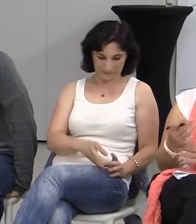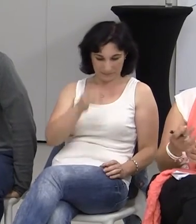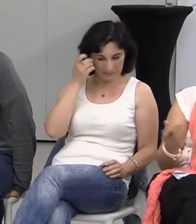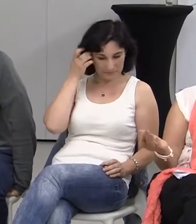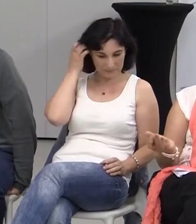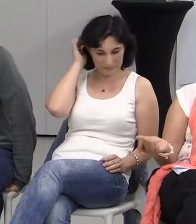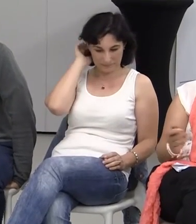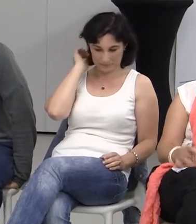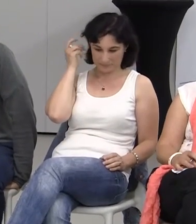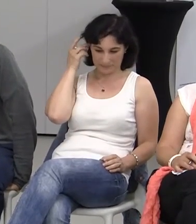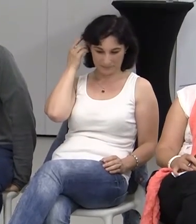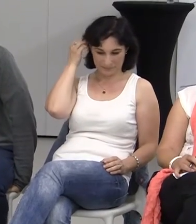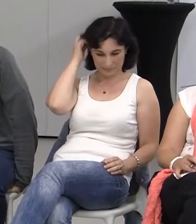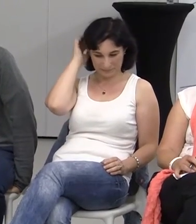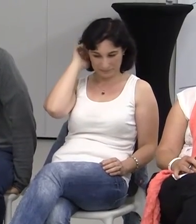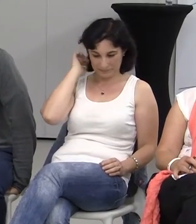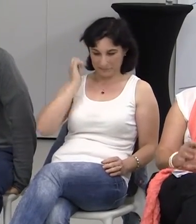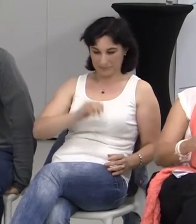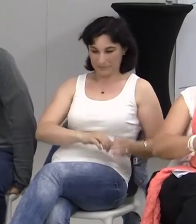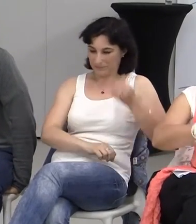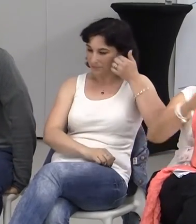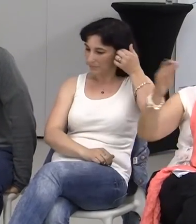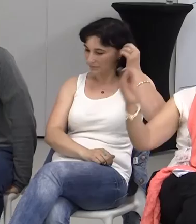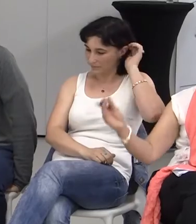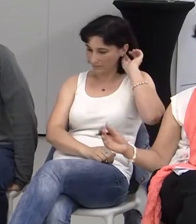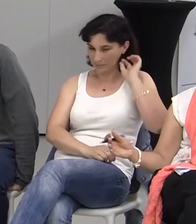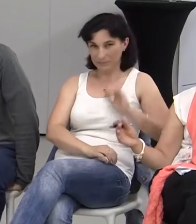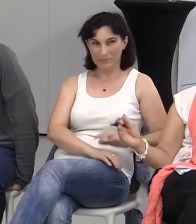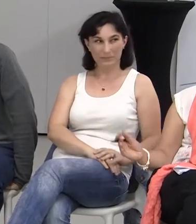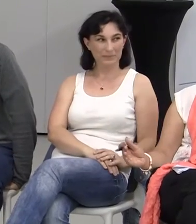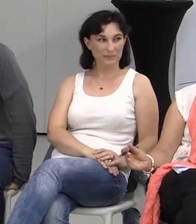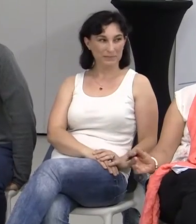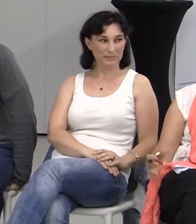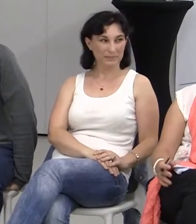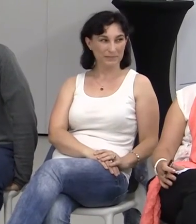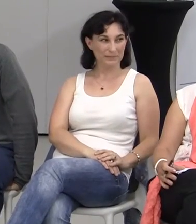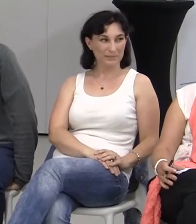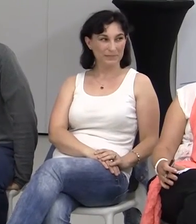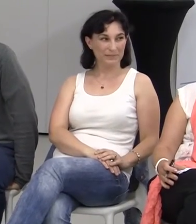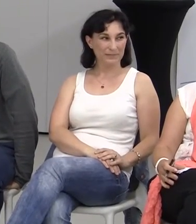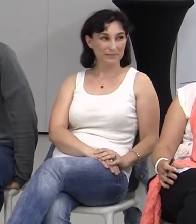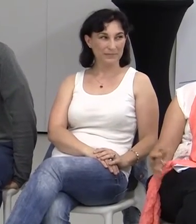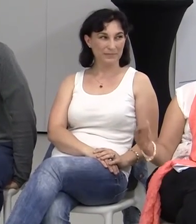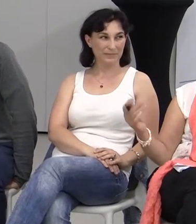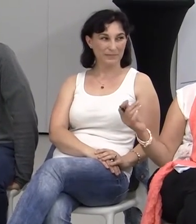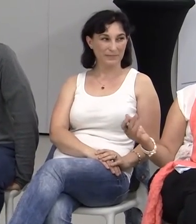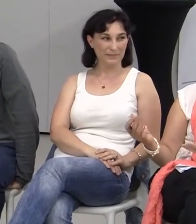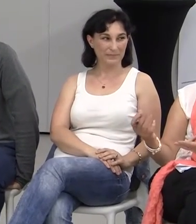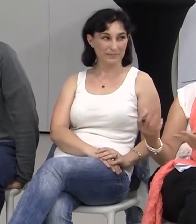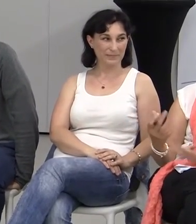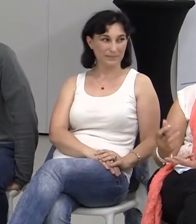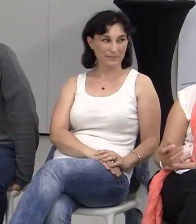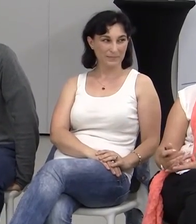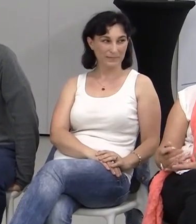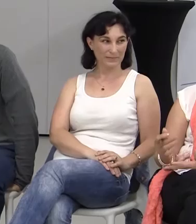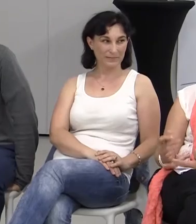kamarády s vysokou inteligencí, ale pak je tam celá řada dětí sociálně znevýhodněných a pak